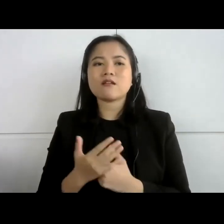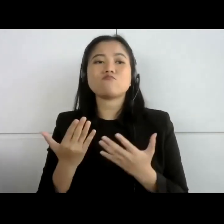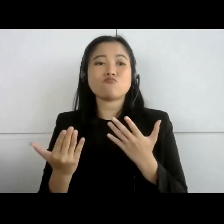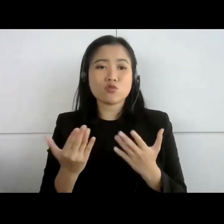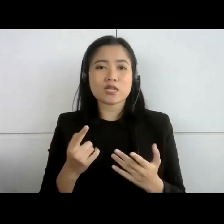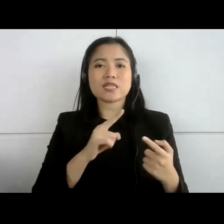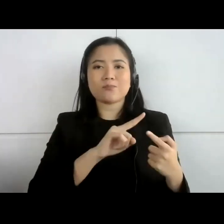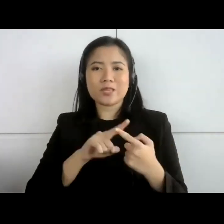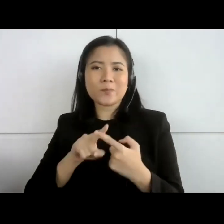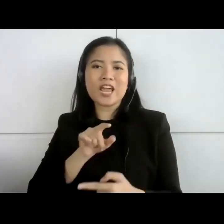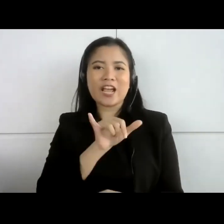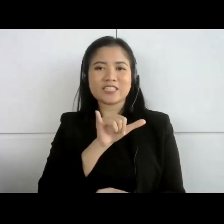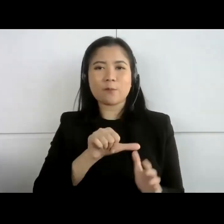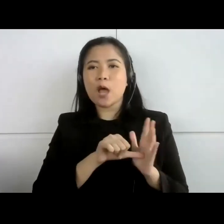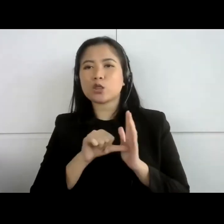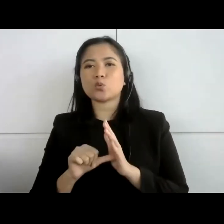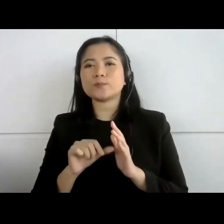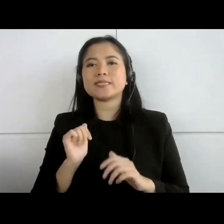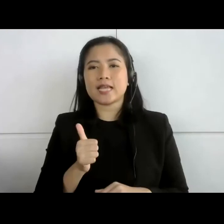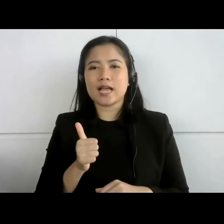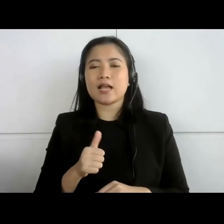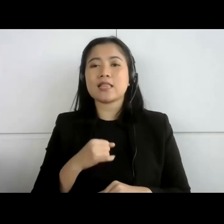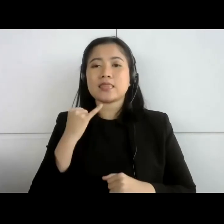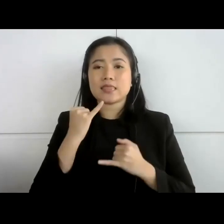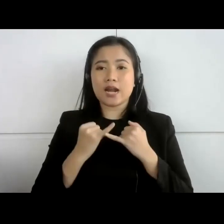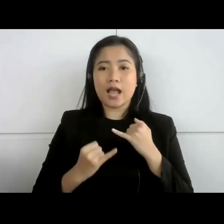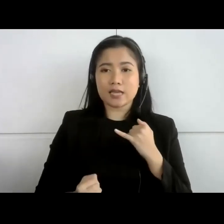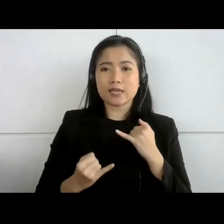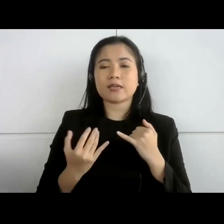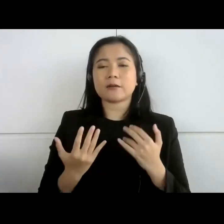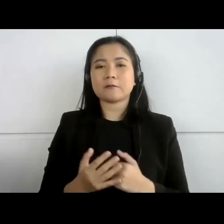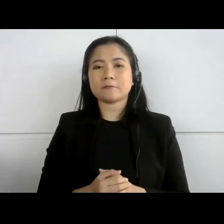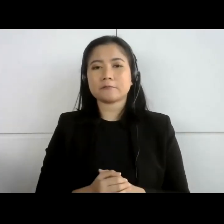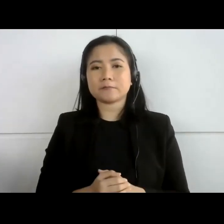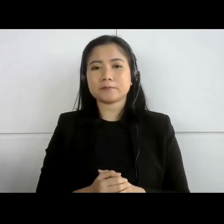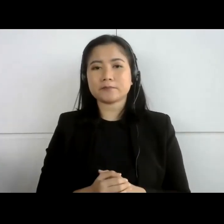teman-teman yayasan. Pada bagian paling terakhir, secara